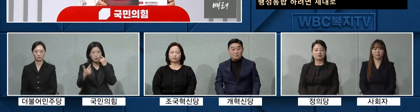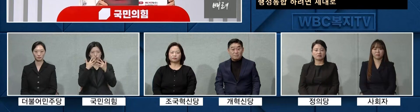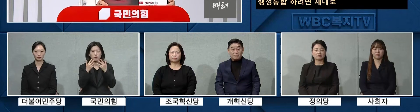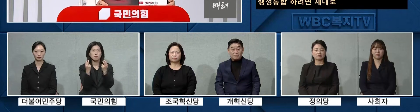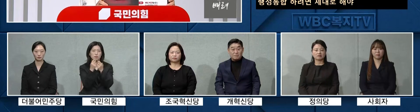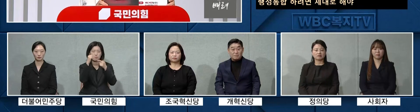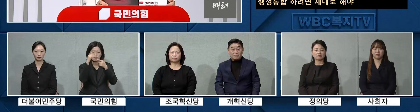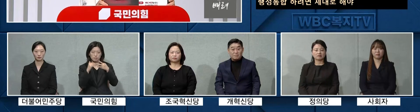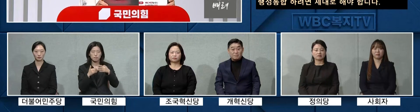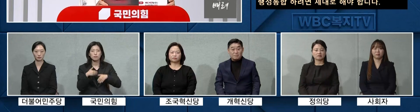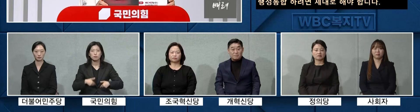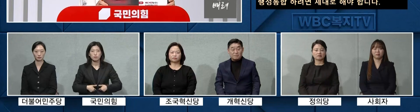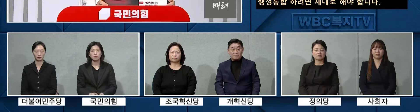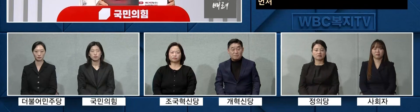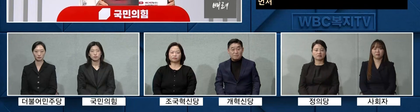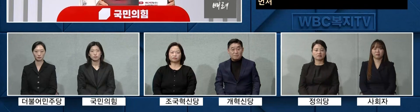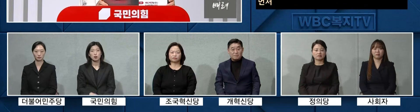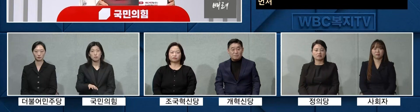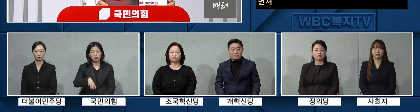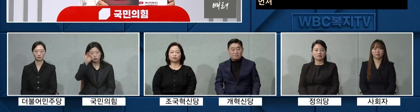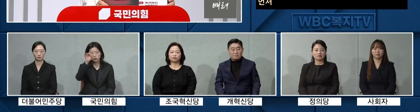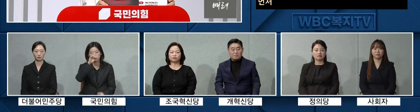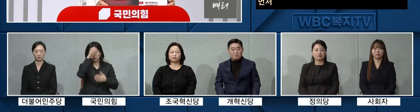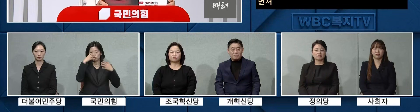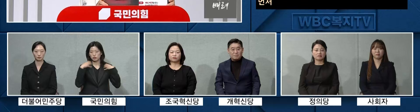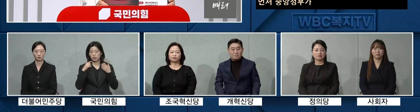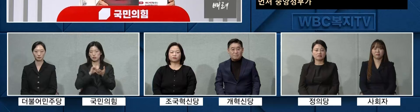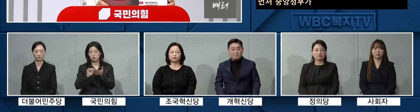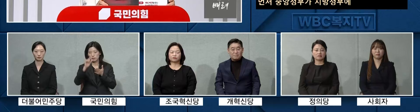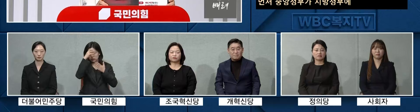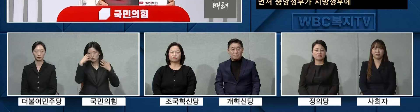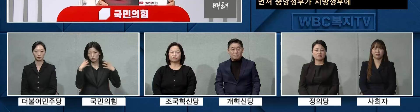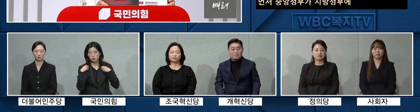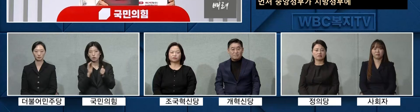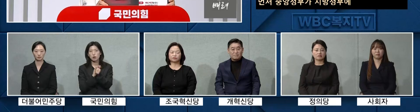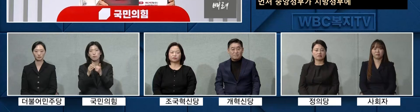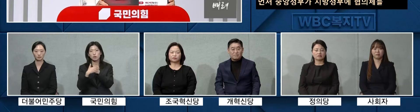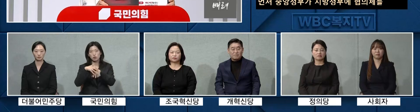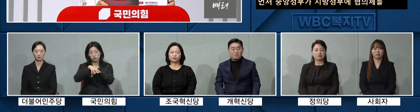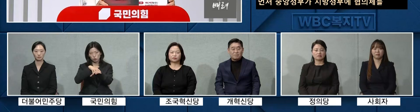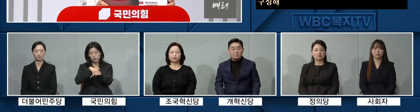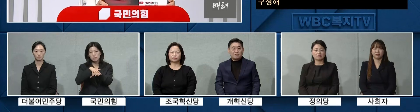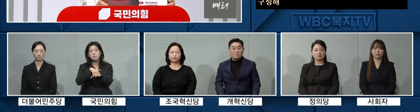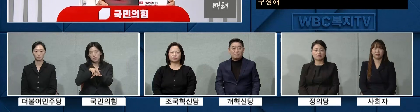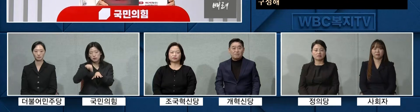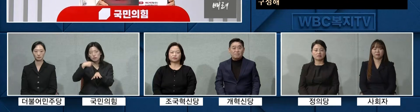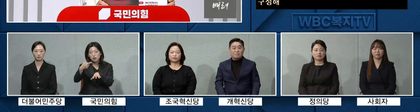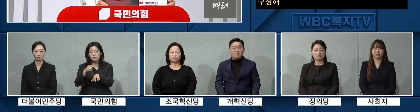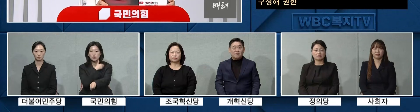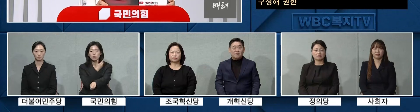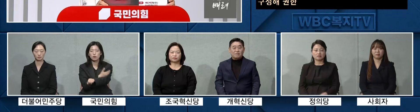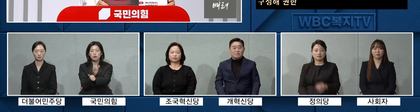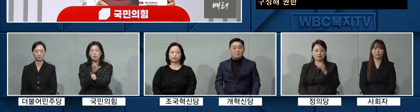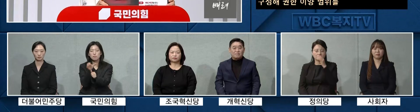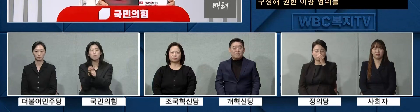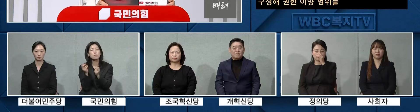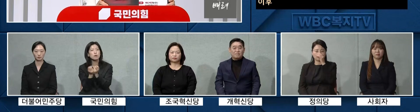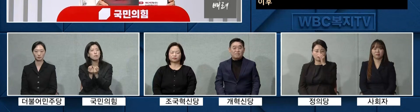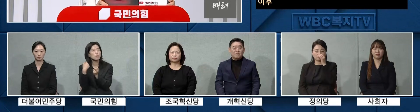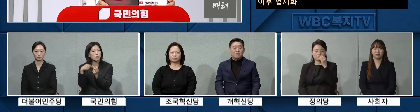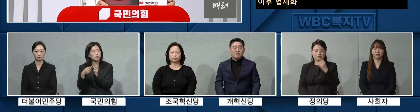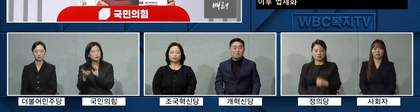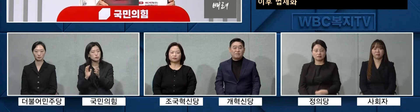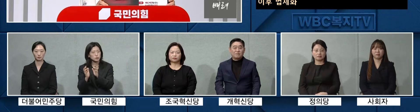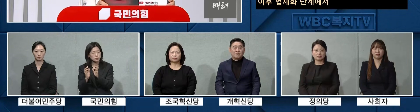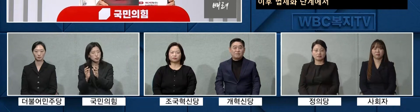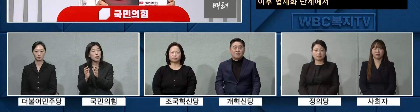중앙정부가 지방정부의 협의체를 구성해 권한 이양 범위를 명확히 해야 합니다. 이후 법제화 단계에서 충분한 의견 수렴